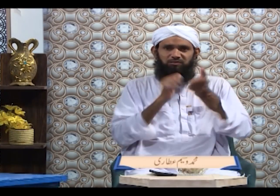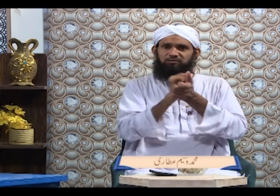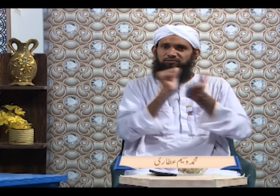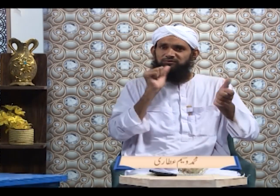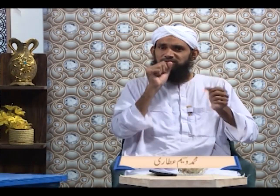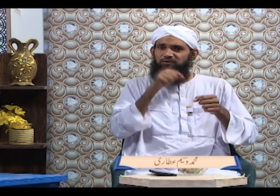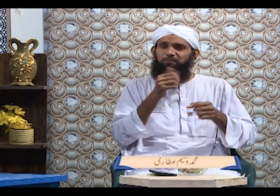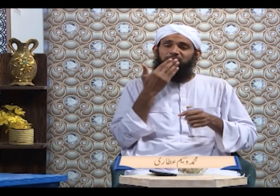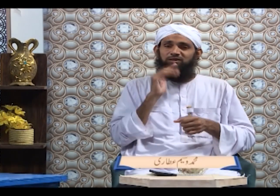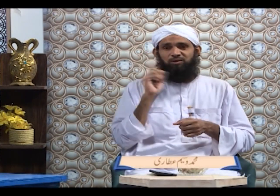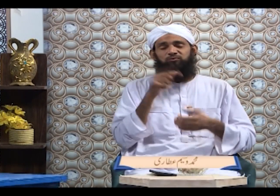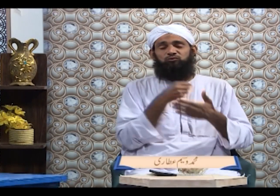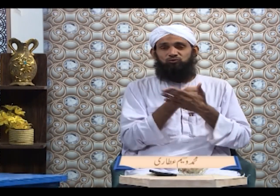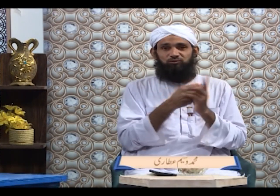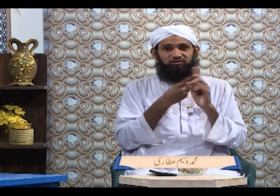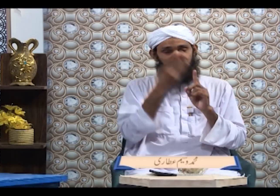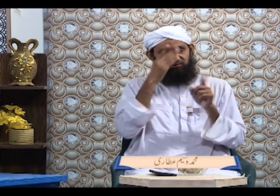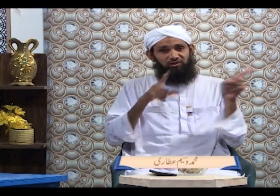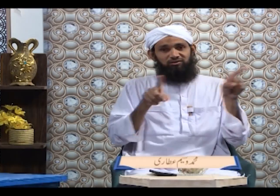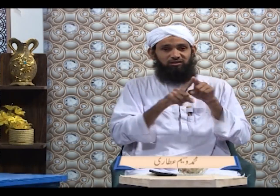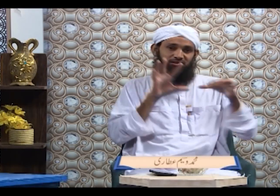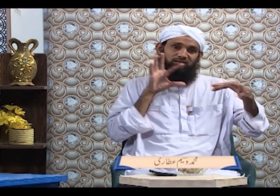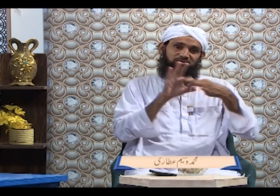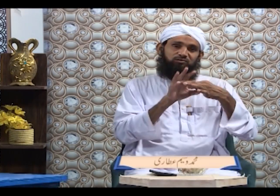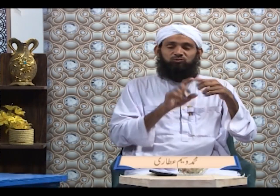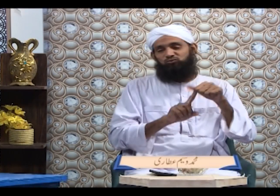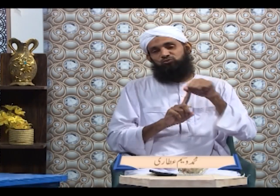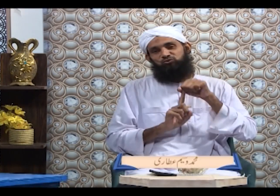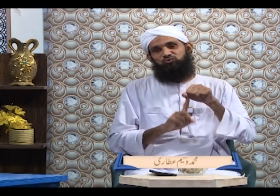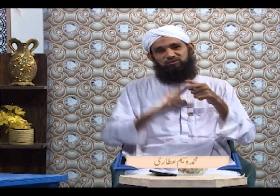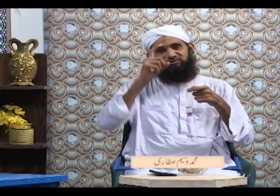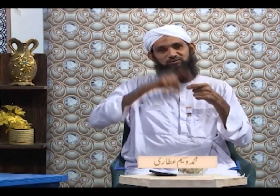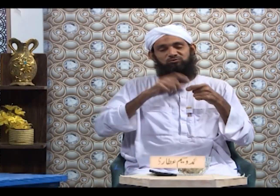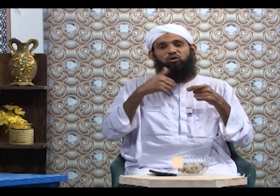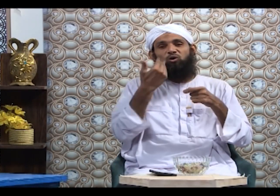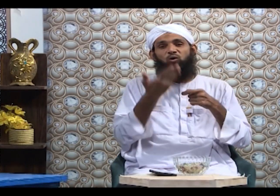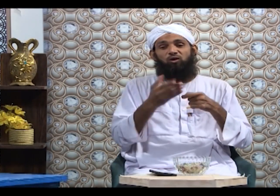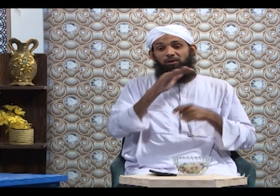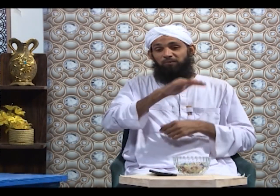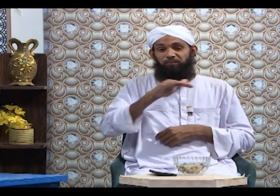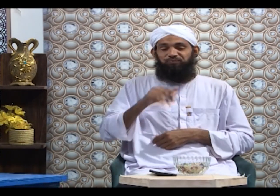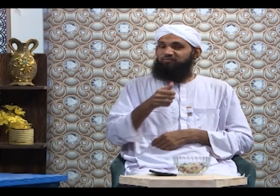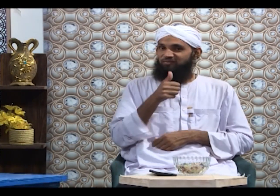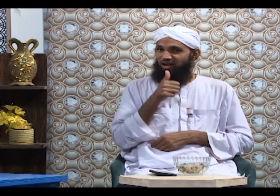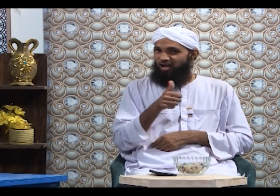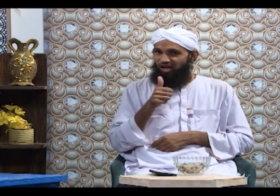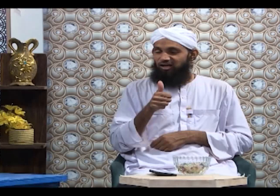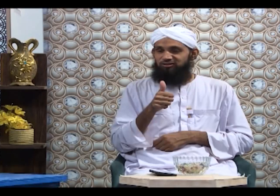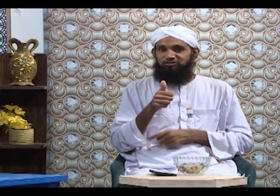ہمیں خود بھی دعوت اسلامی کے دینی ماحول سے وابستہ ہو جانا چاہیے اور اپنے بچوں کی بہتر تعلیم و مدنی تربیت کے لیے